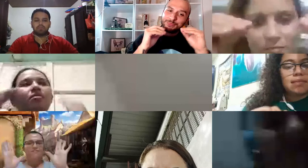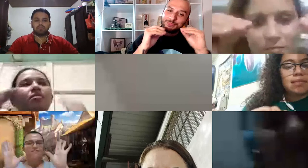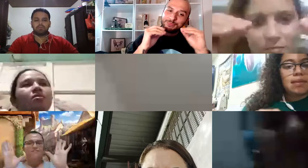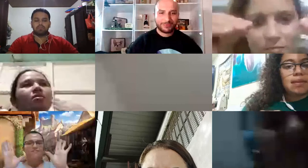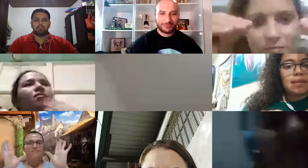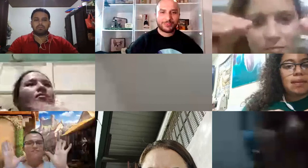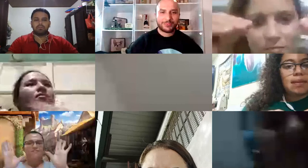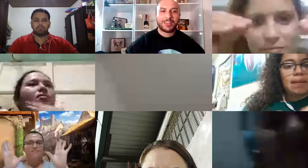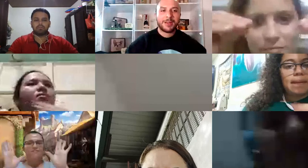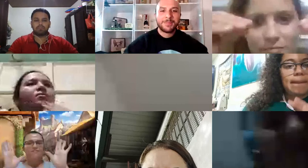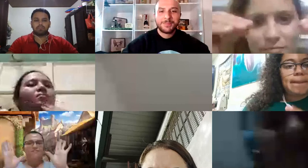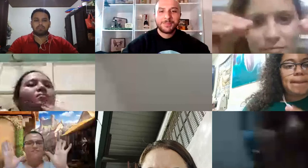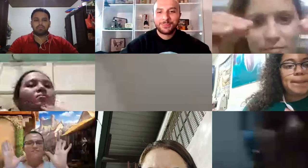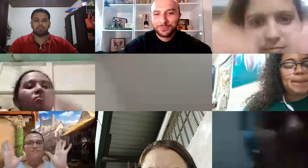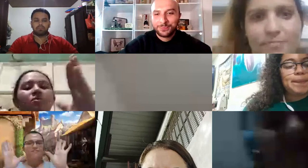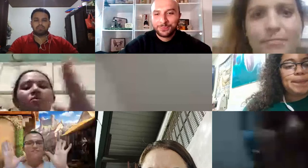tardes. ¿Ya?